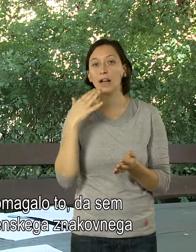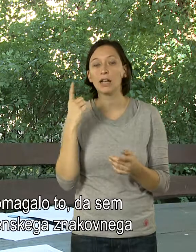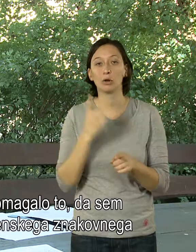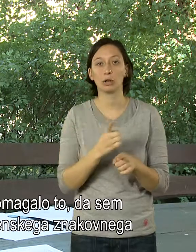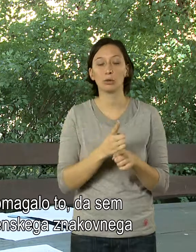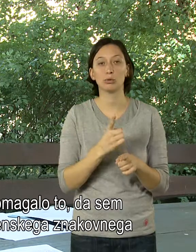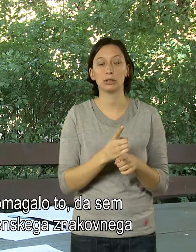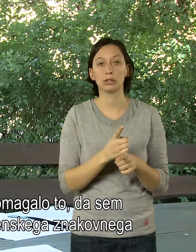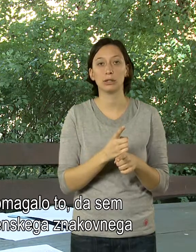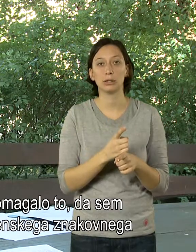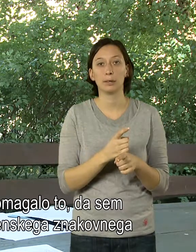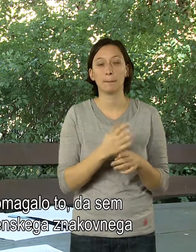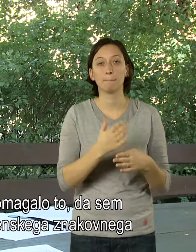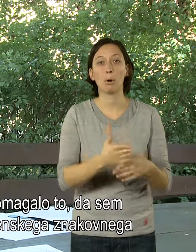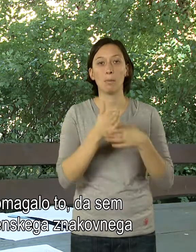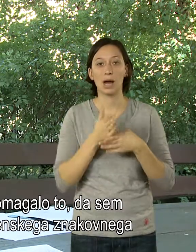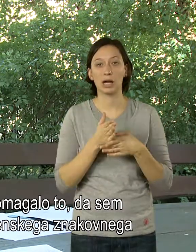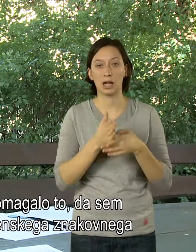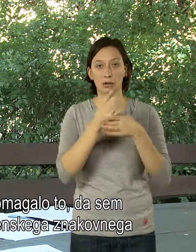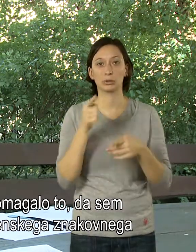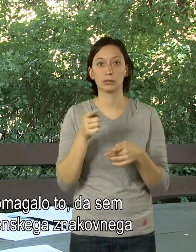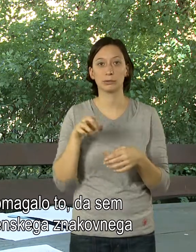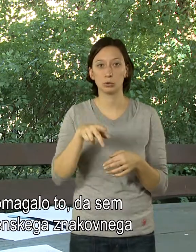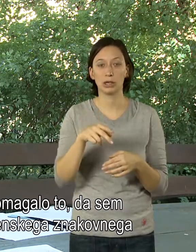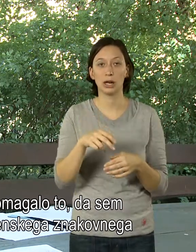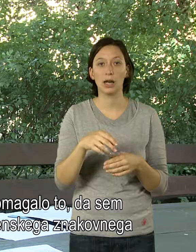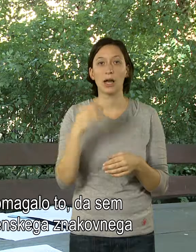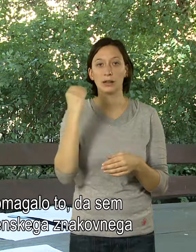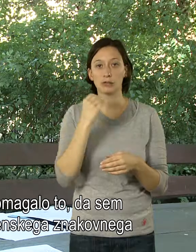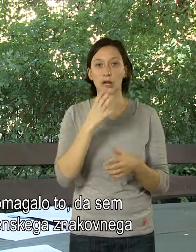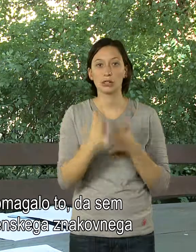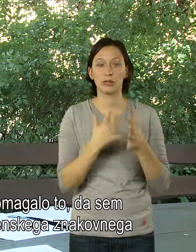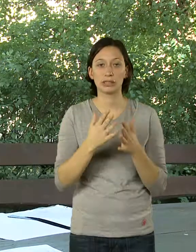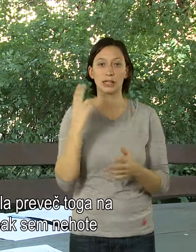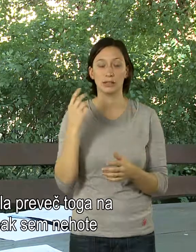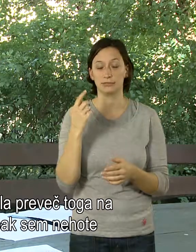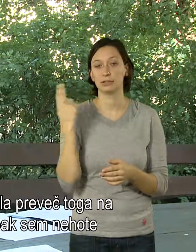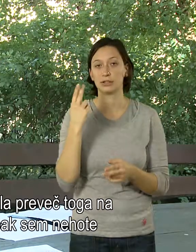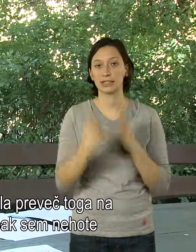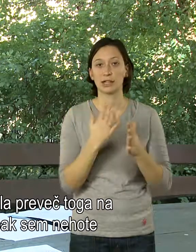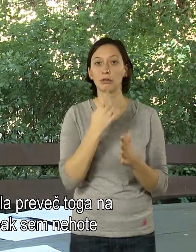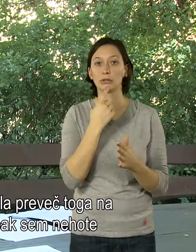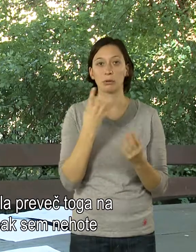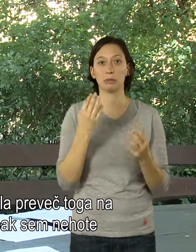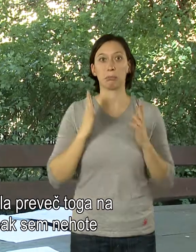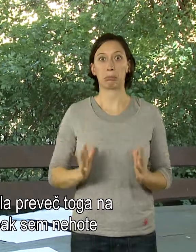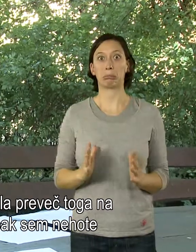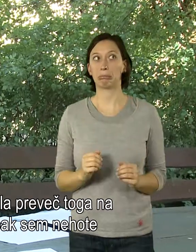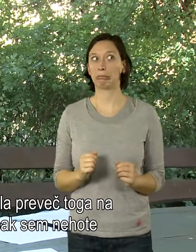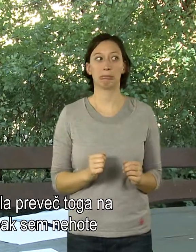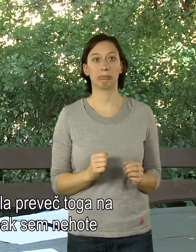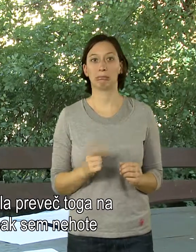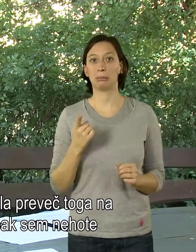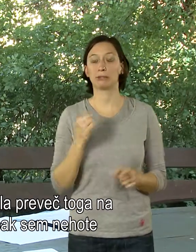Veliko mi je tudi pomagalo to, da sem hodila na tečaj slovenskega znakovnega jezika in nisem bila preveč toga